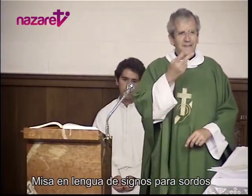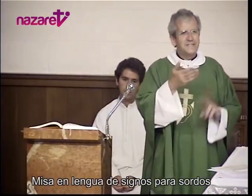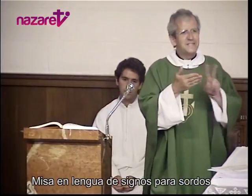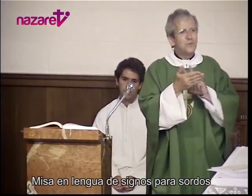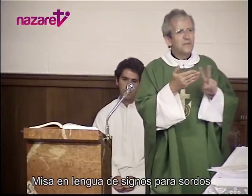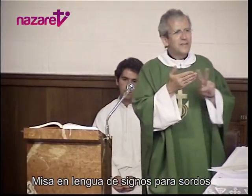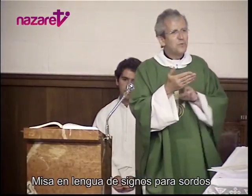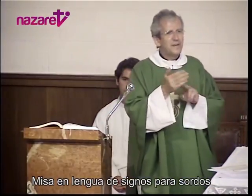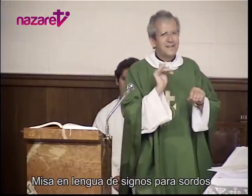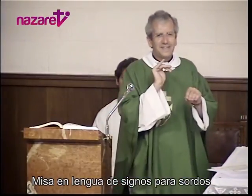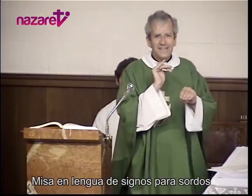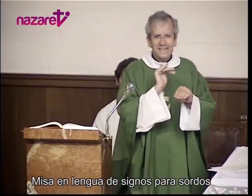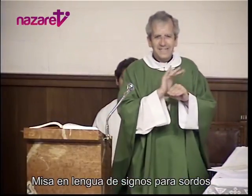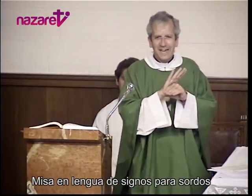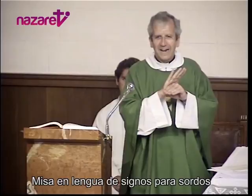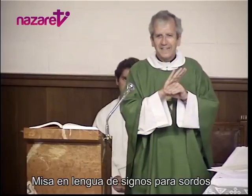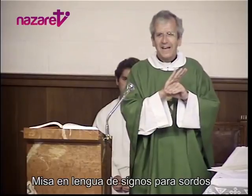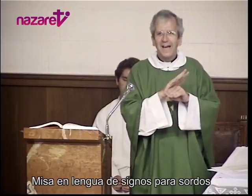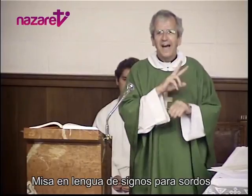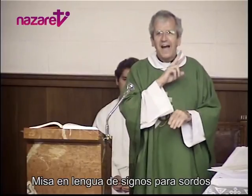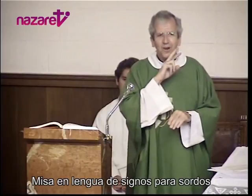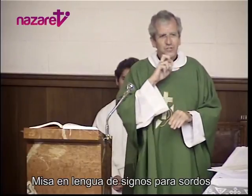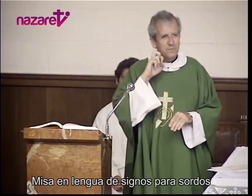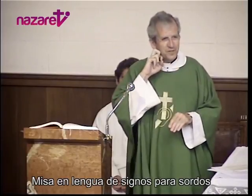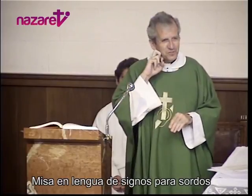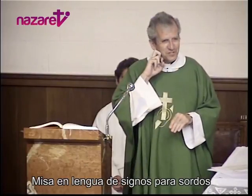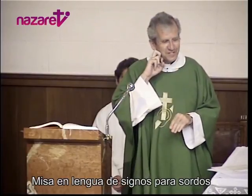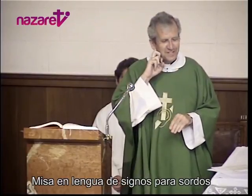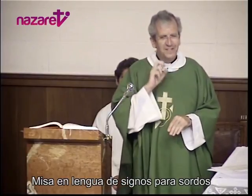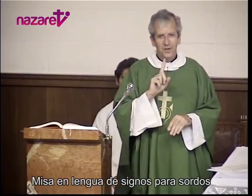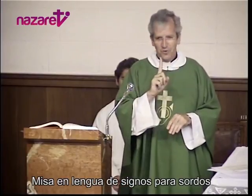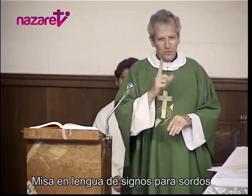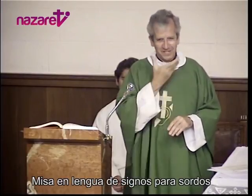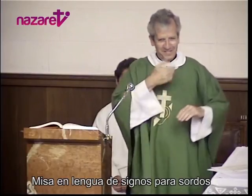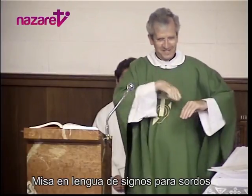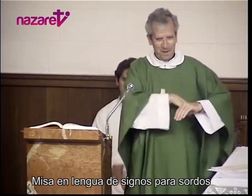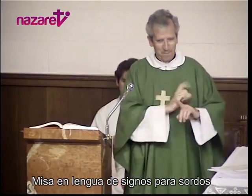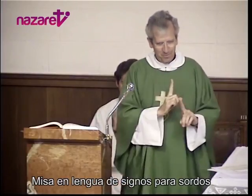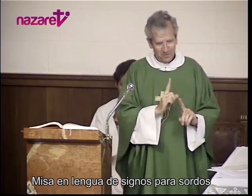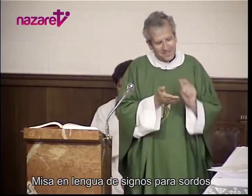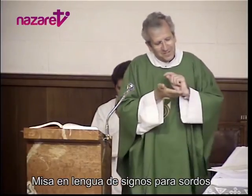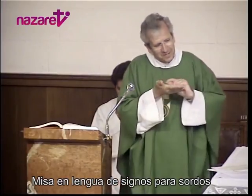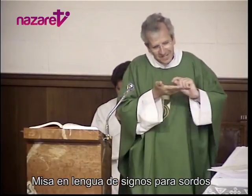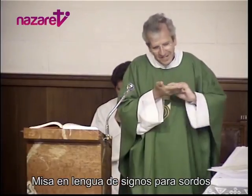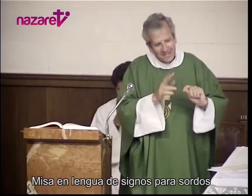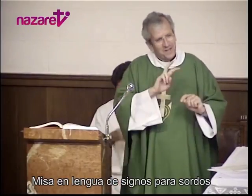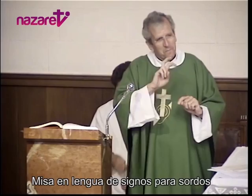Esta segunda lectura es de la carta a los hebreos, no es de San Pablo, sino que es escrita por